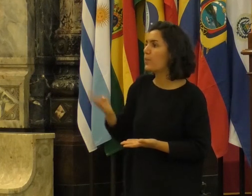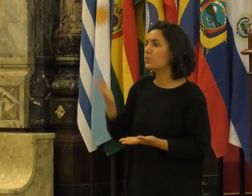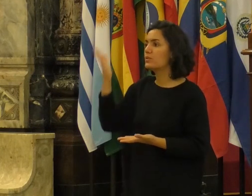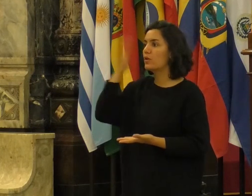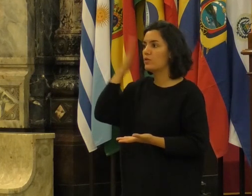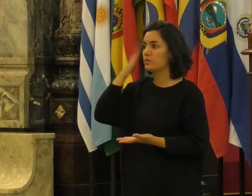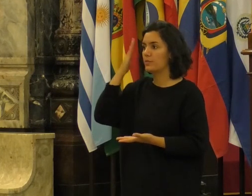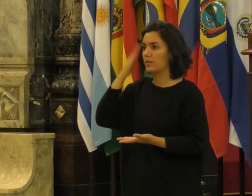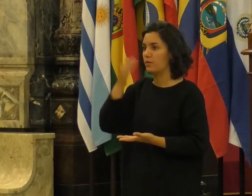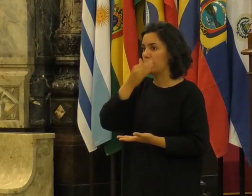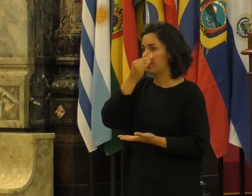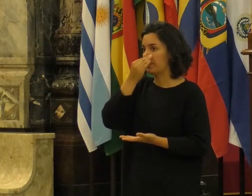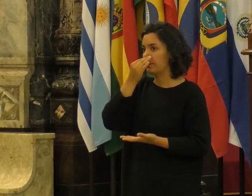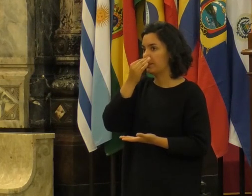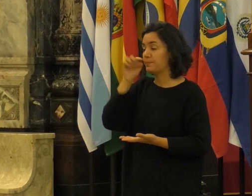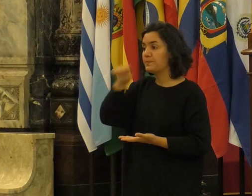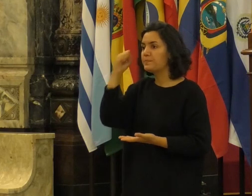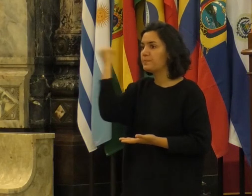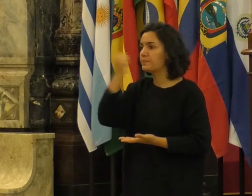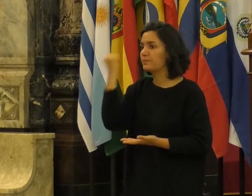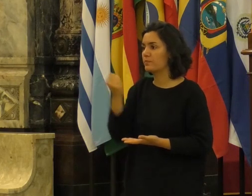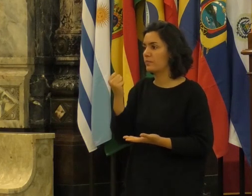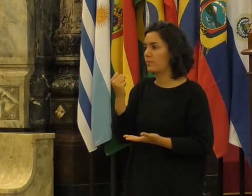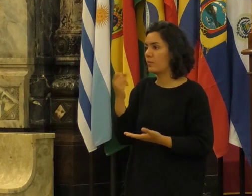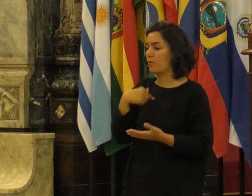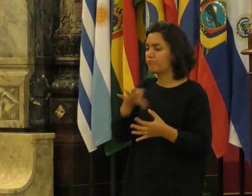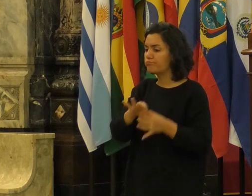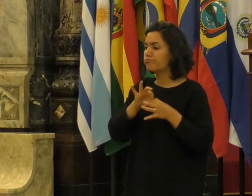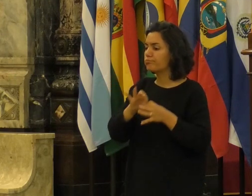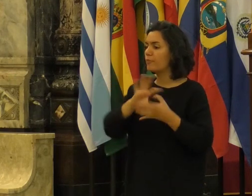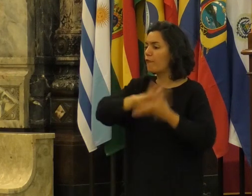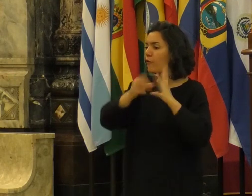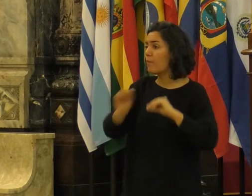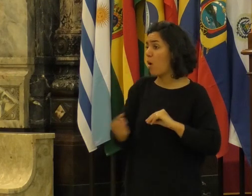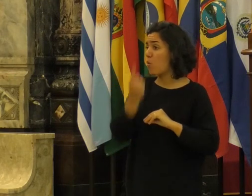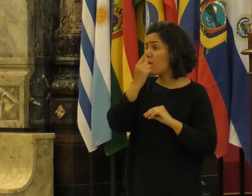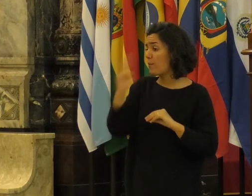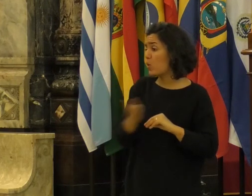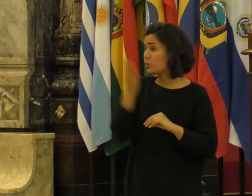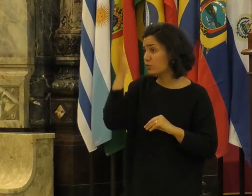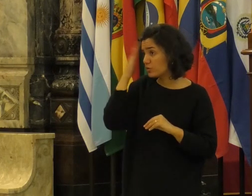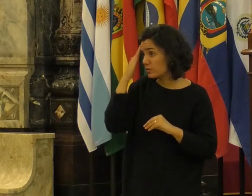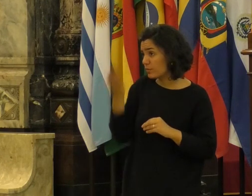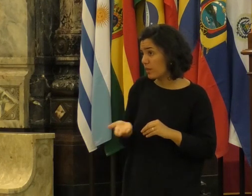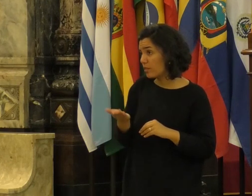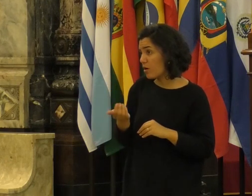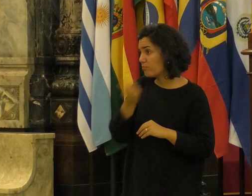conocimiento. Estamos pegados en el modo 1, nos atrasamos, nos quedamos atrás.